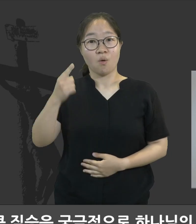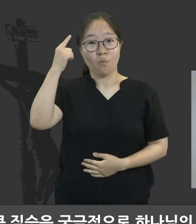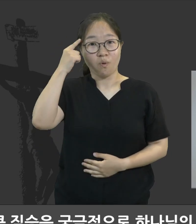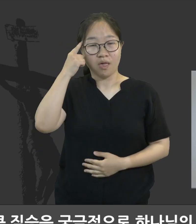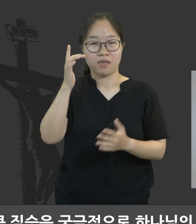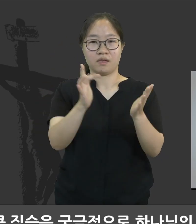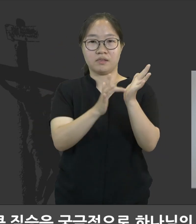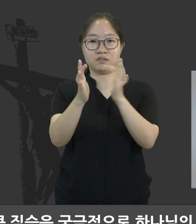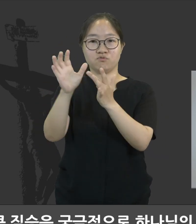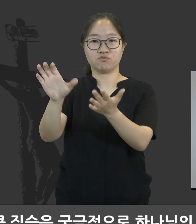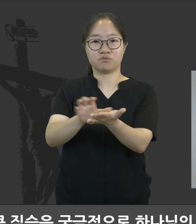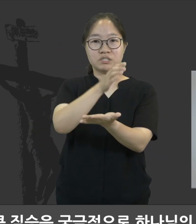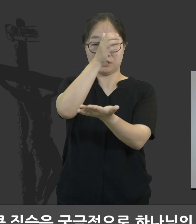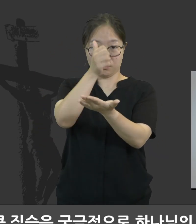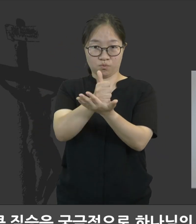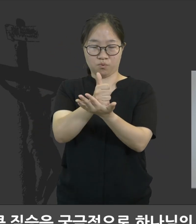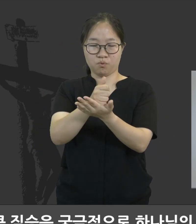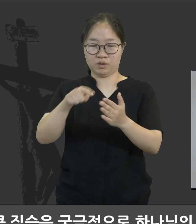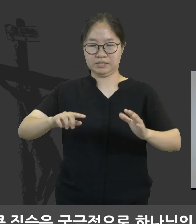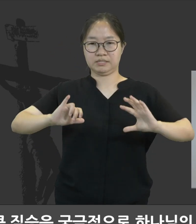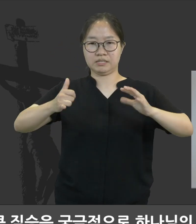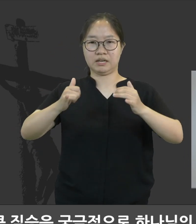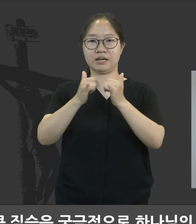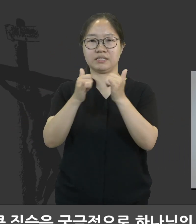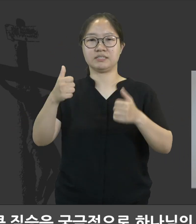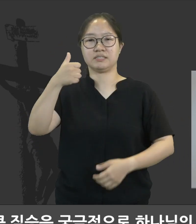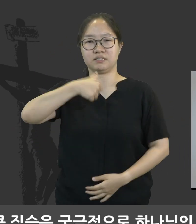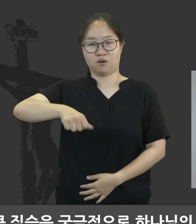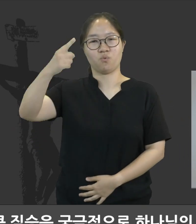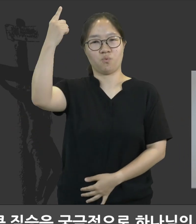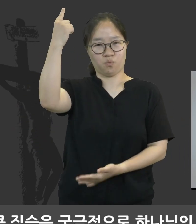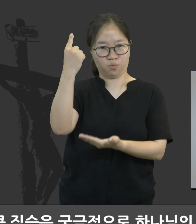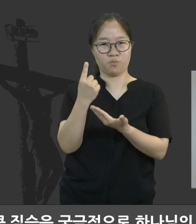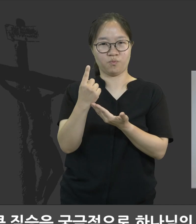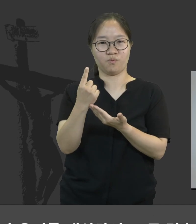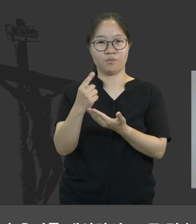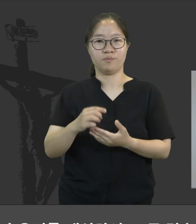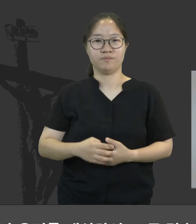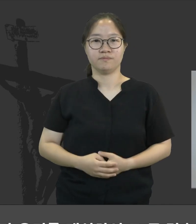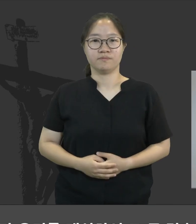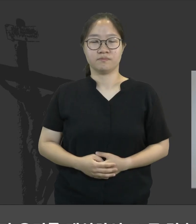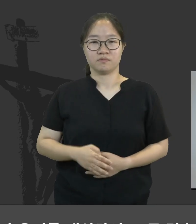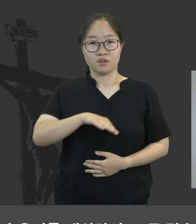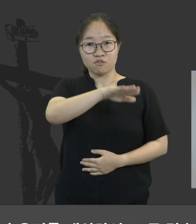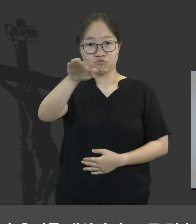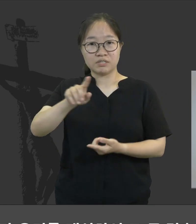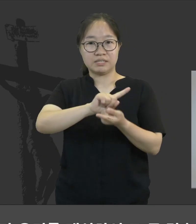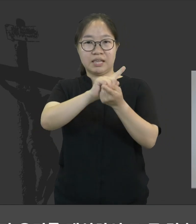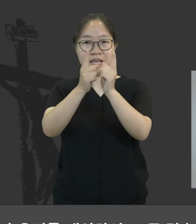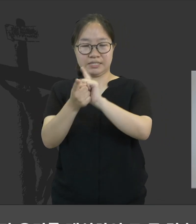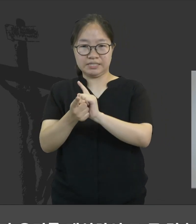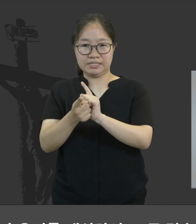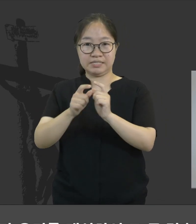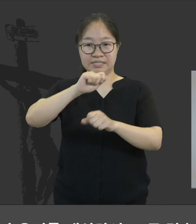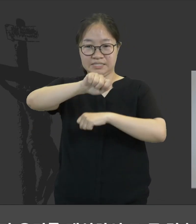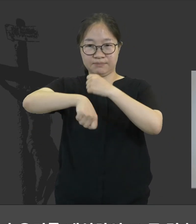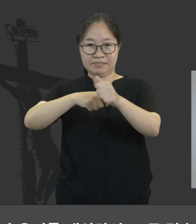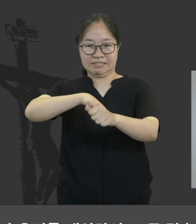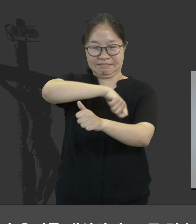그리스도께서 이 땅에 인자로 오셨기 때문입니다. 그가 우리를 대신하여 그 큰 짐승을